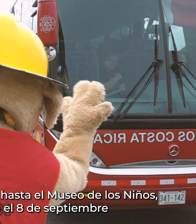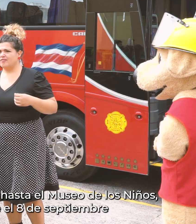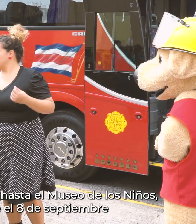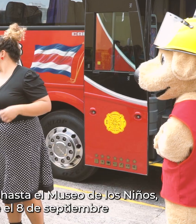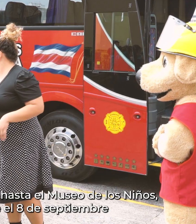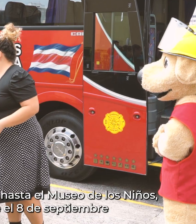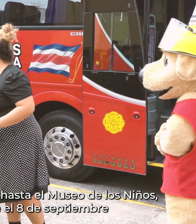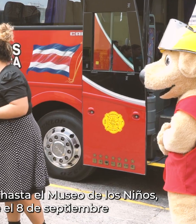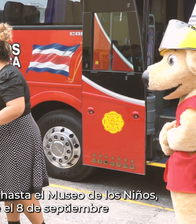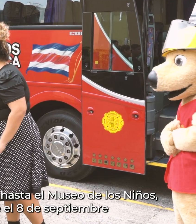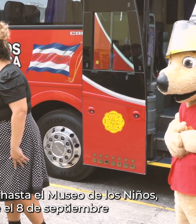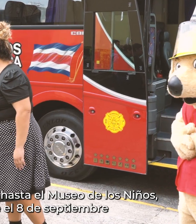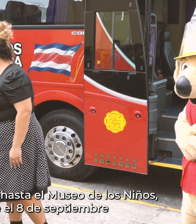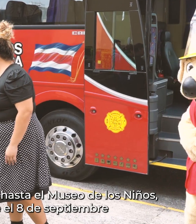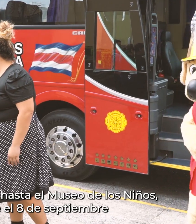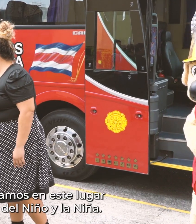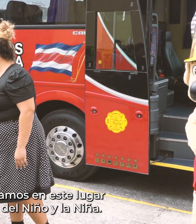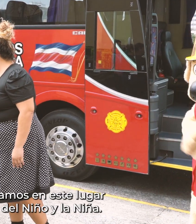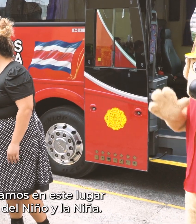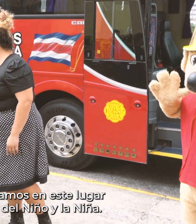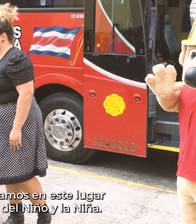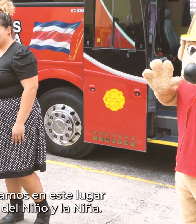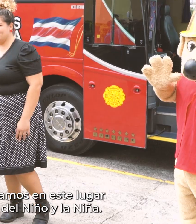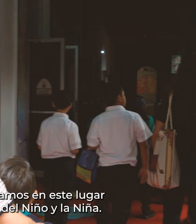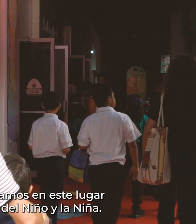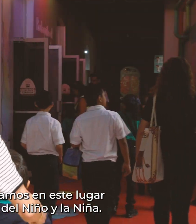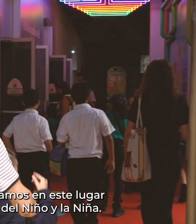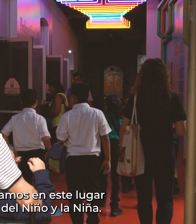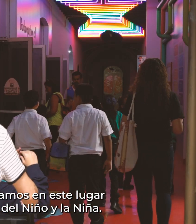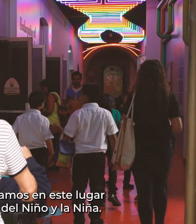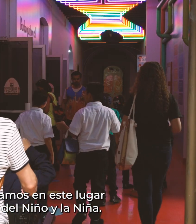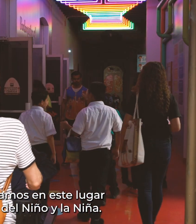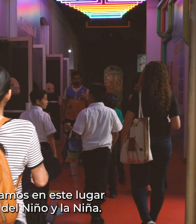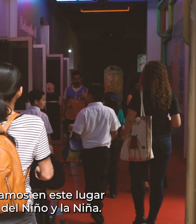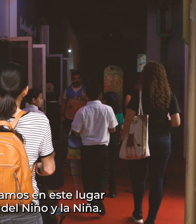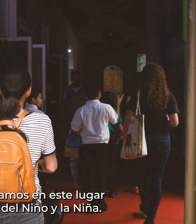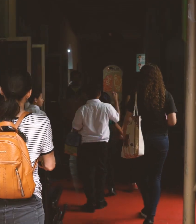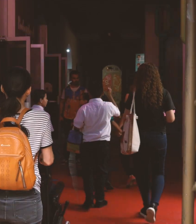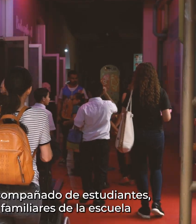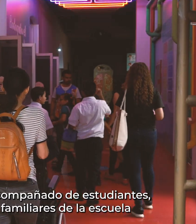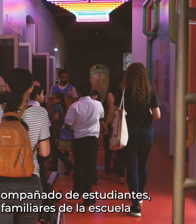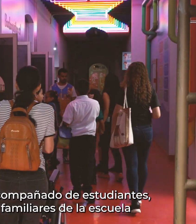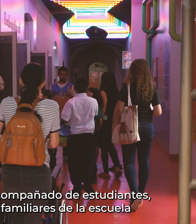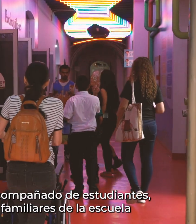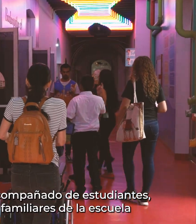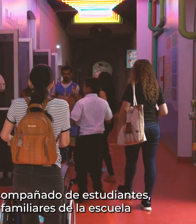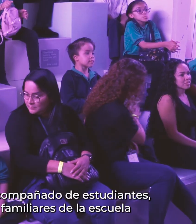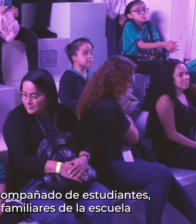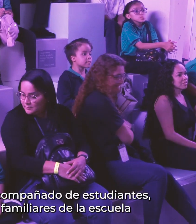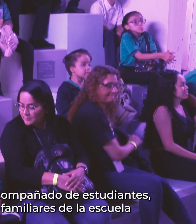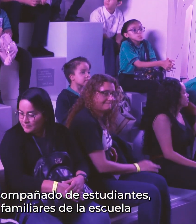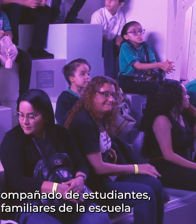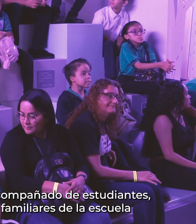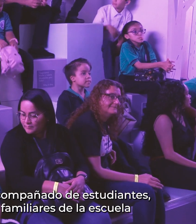pasamos hasta el Museo de los Niños, porque el 8 de septiembre celebramos en este lugar el Día del Niño y la Niña. Y lo hicimos acompañado